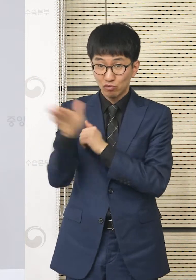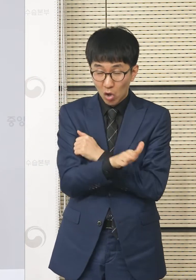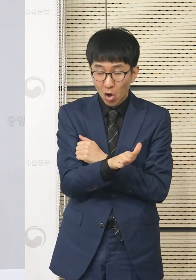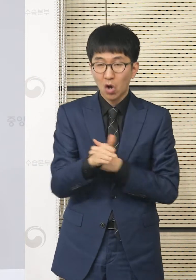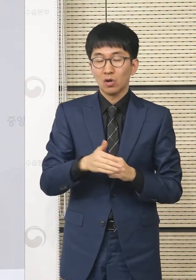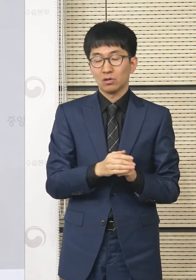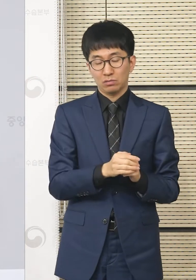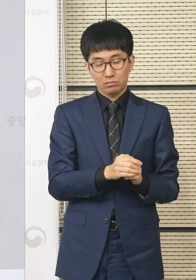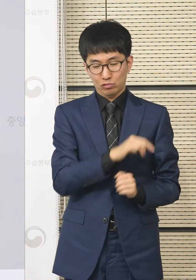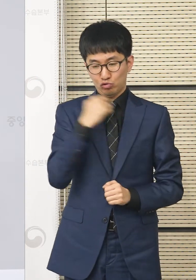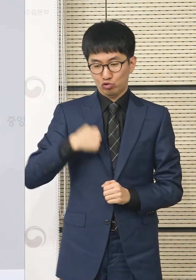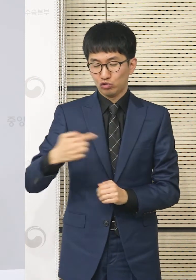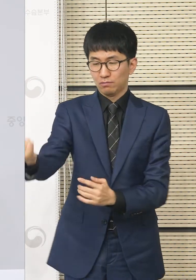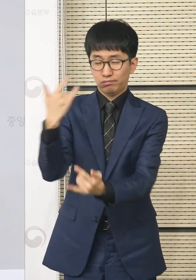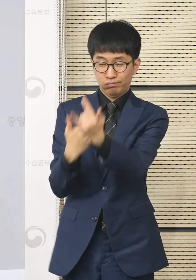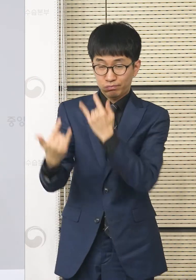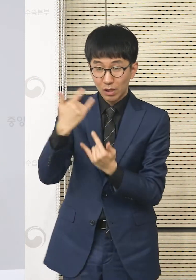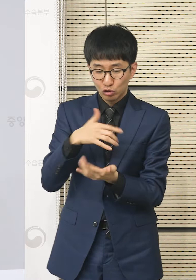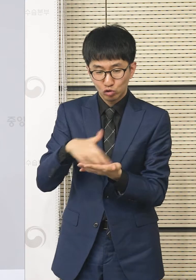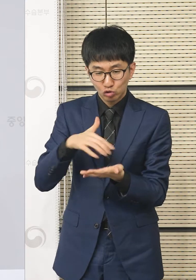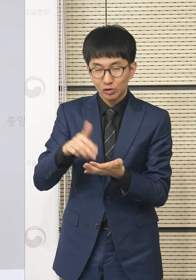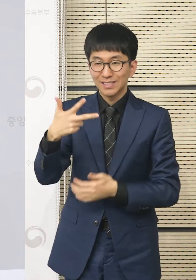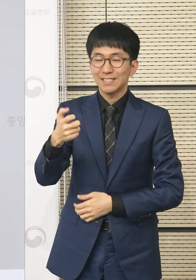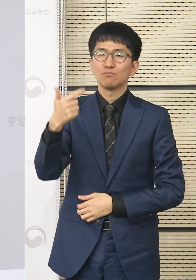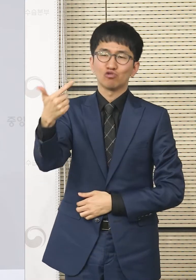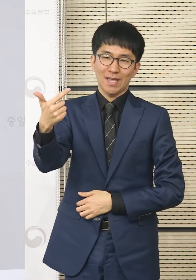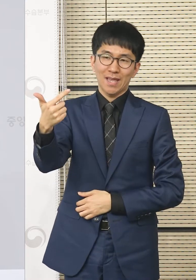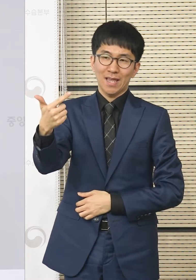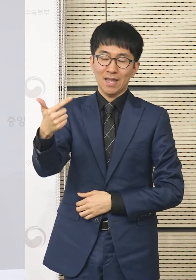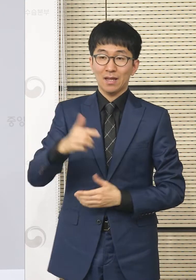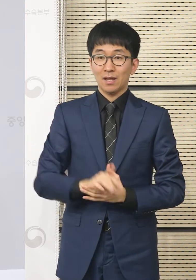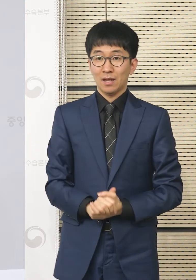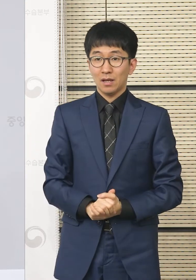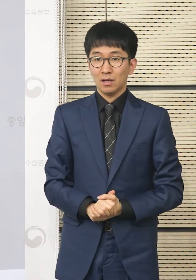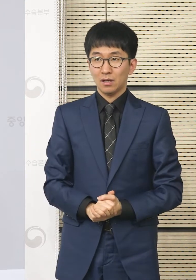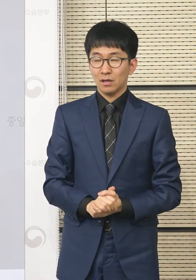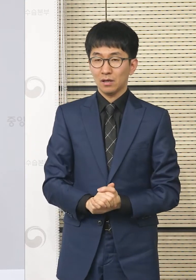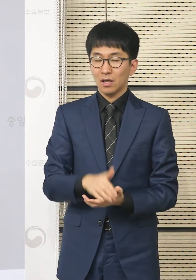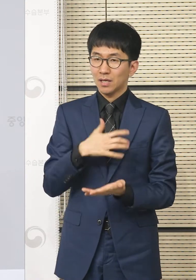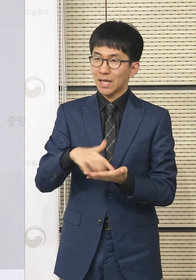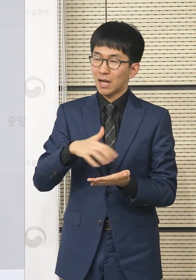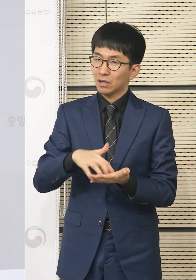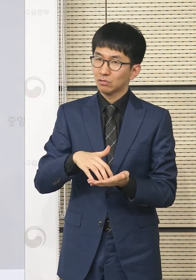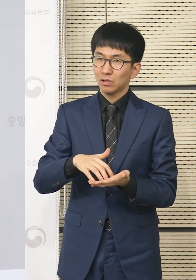입항한 중국발 항공과 여객기 총 76편 기준